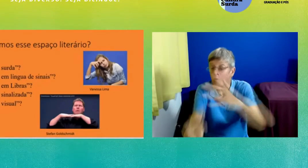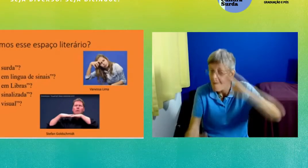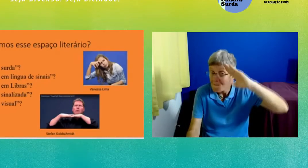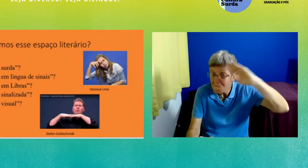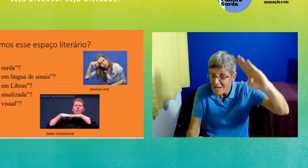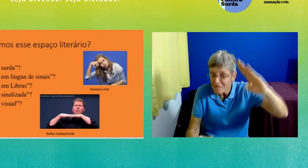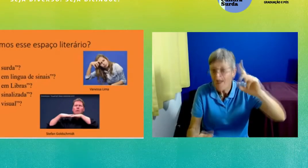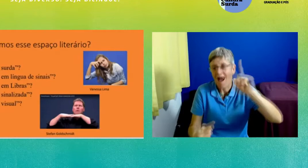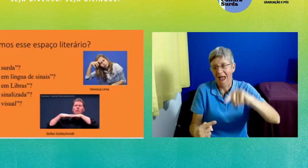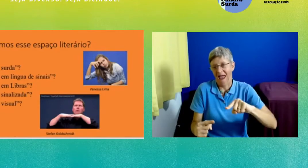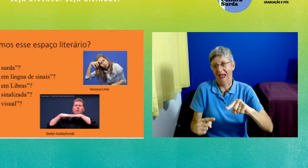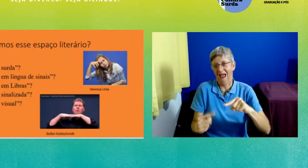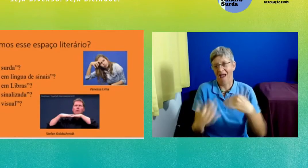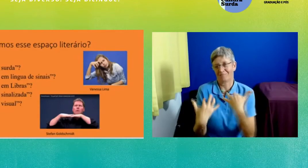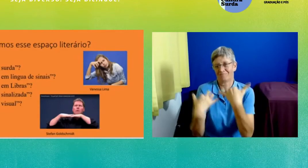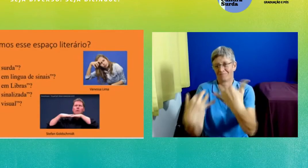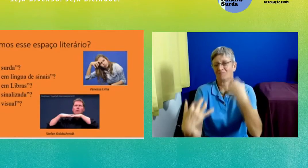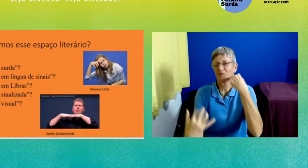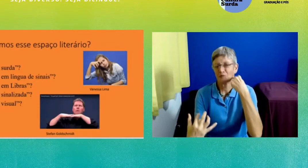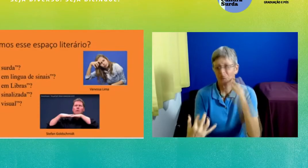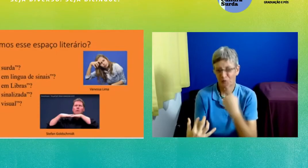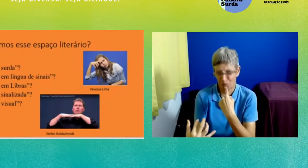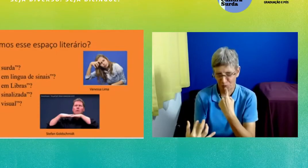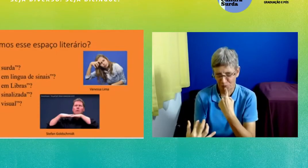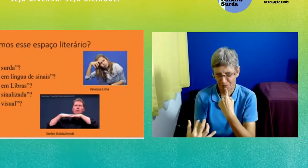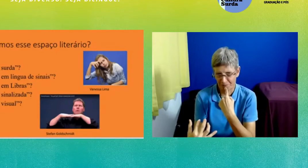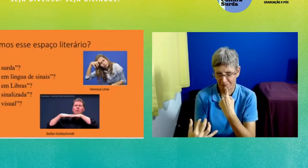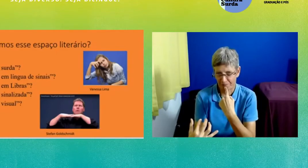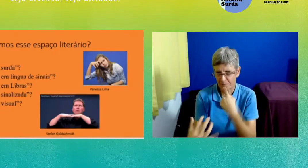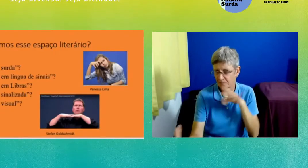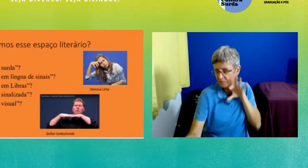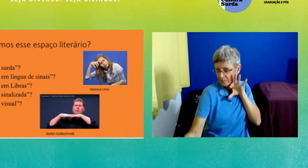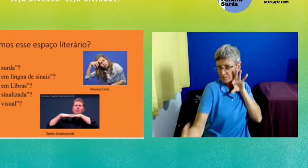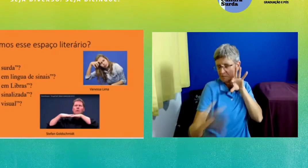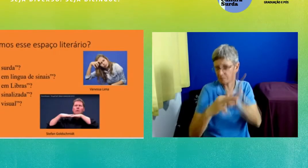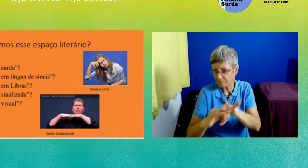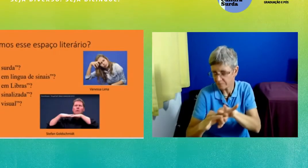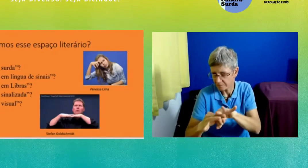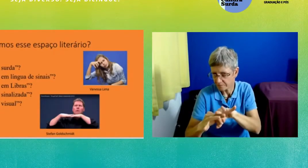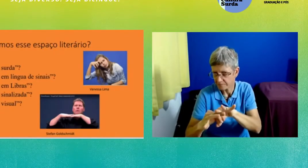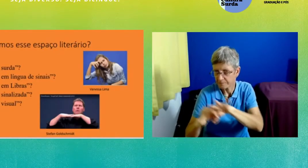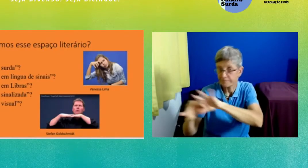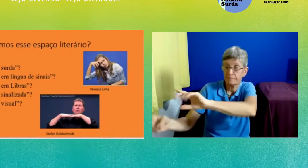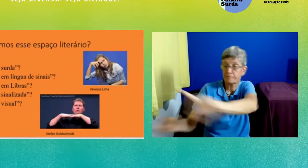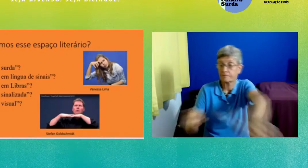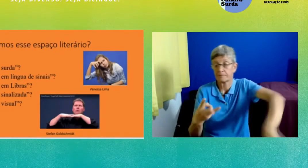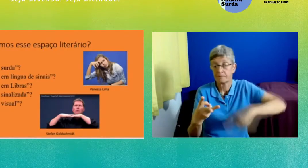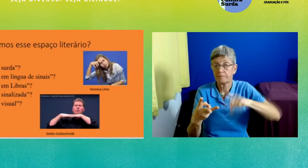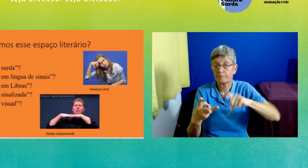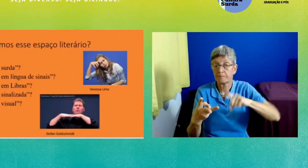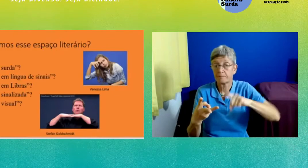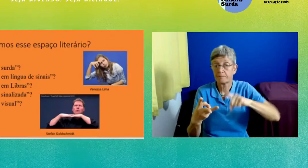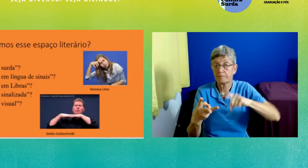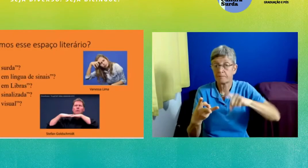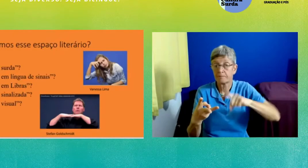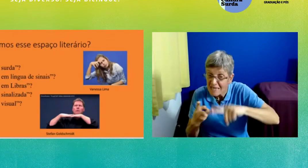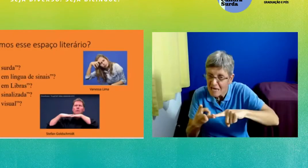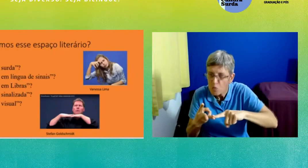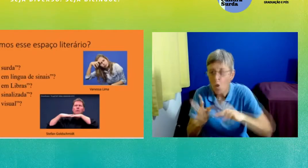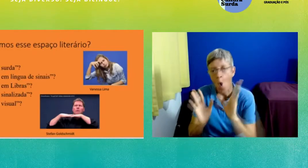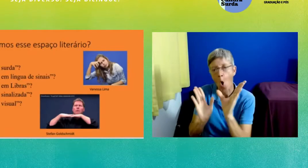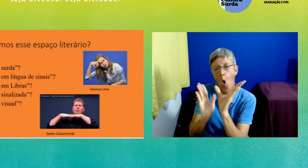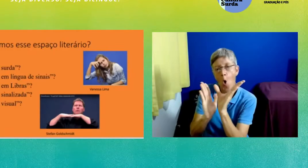é claro que o objetivo do público é a comunidade surda mesmo, são os surdos, essa ligação com